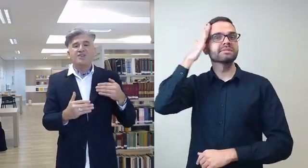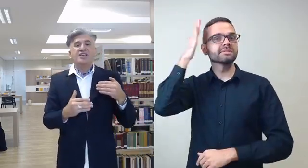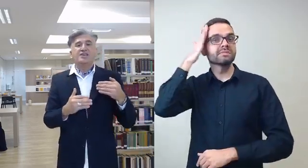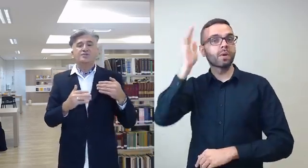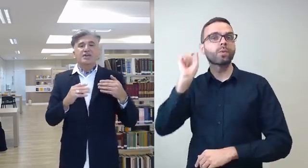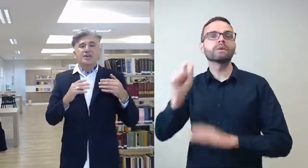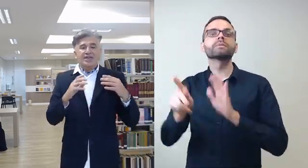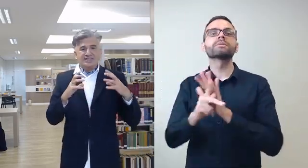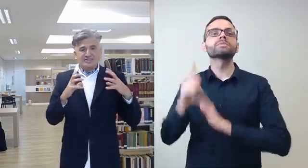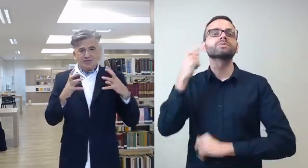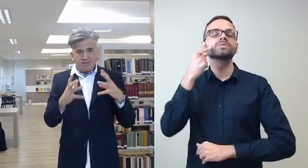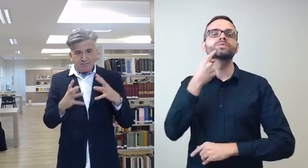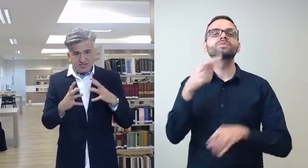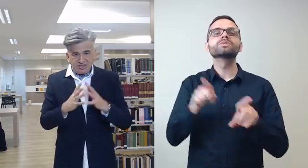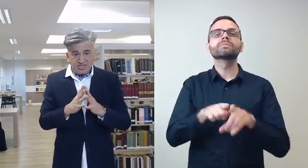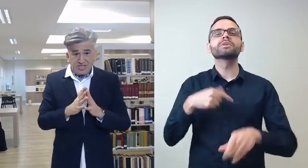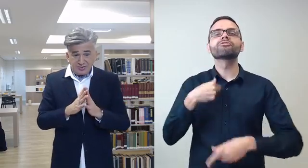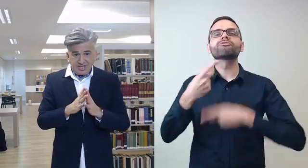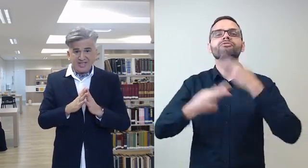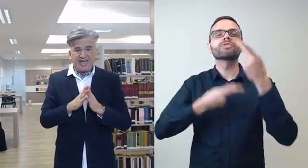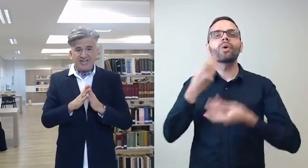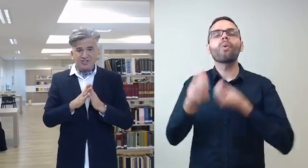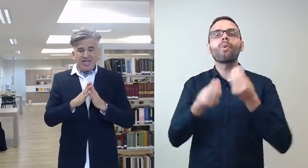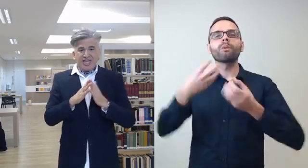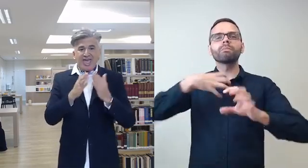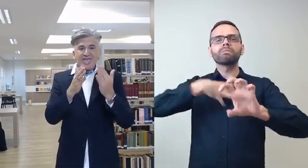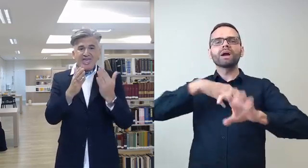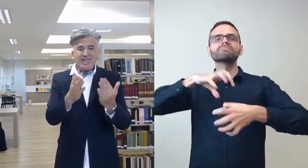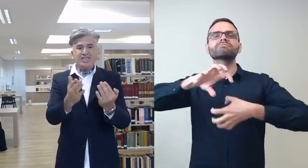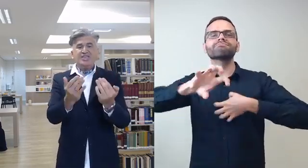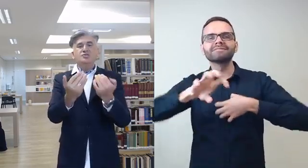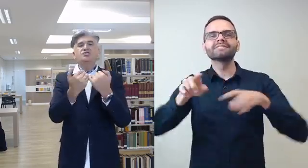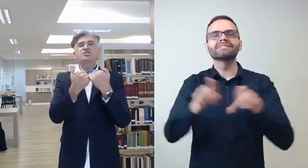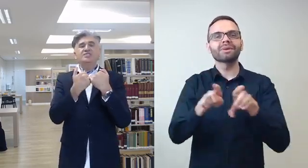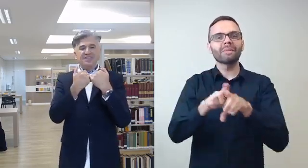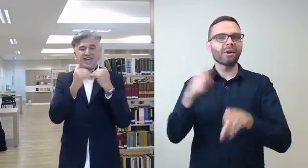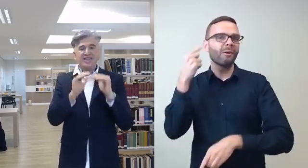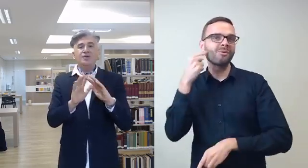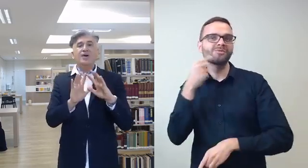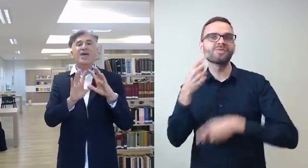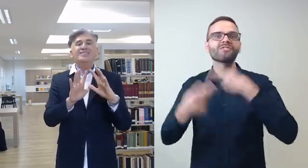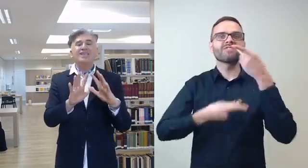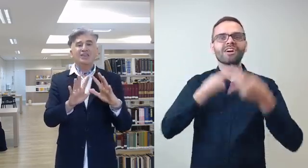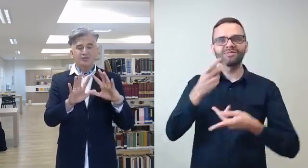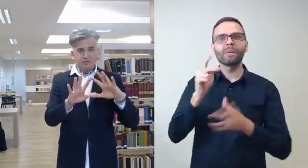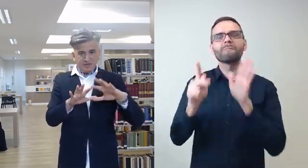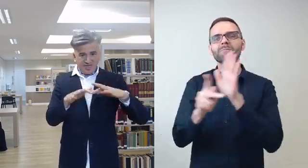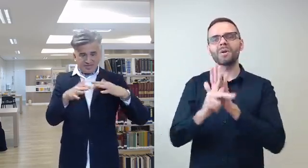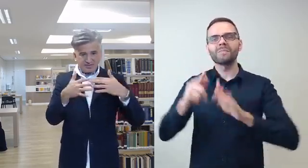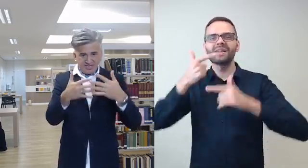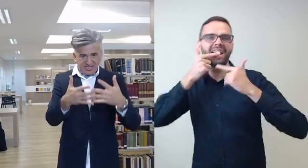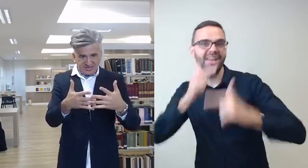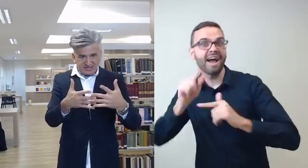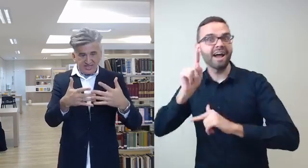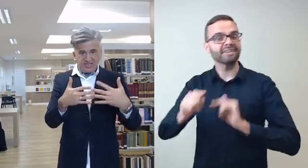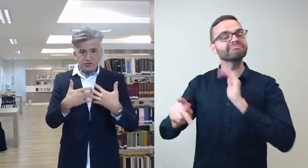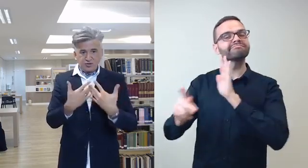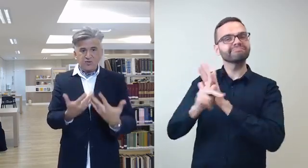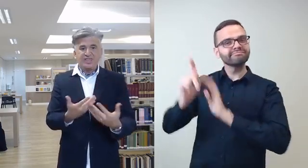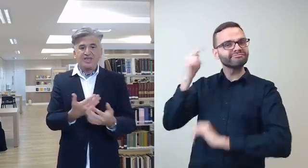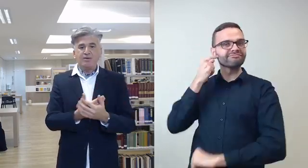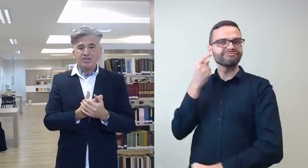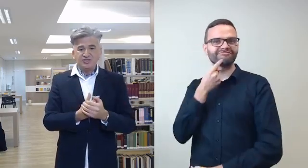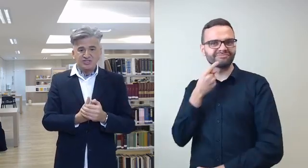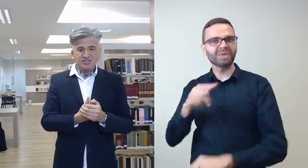estarei falando na questão da empatia e da alteridade. É ele que nos diz, a língua é deles, o universo é deles, e eu